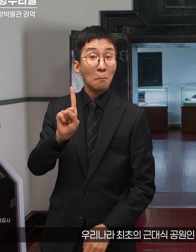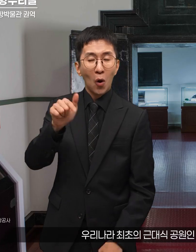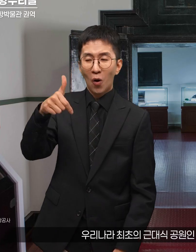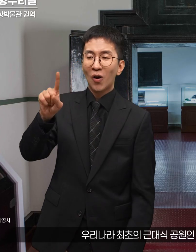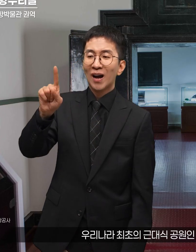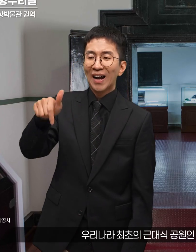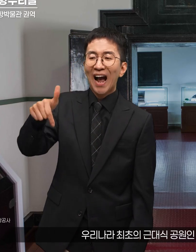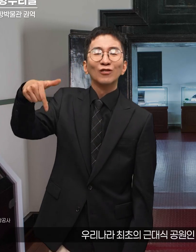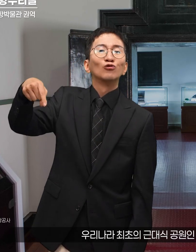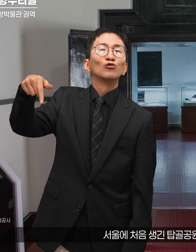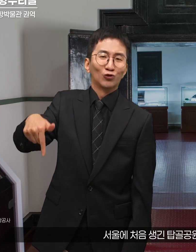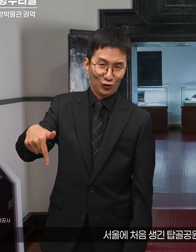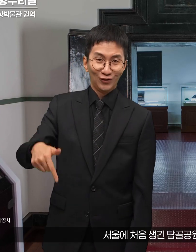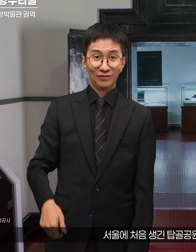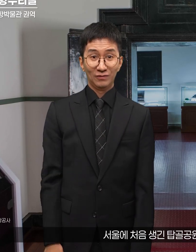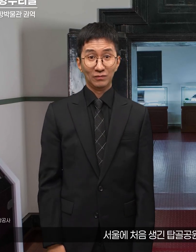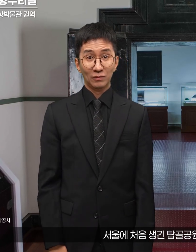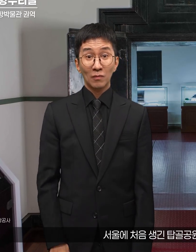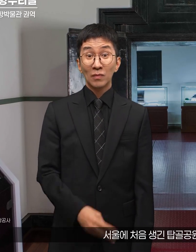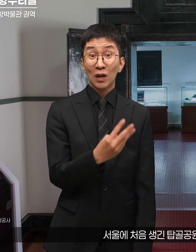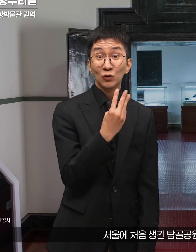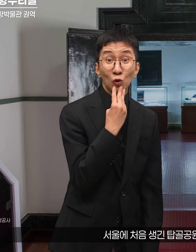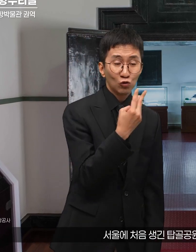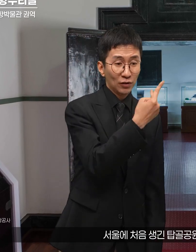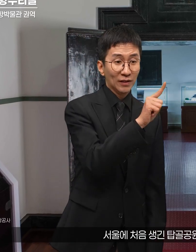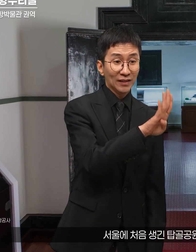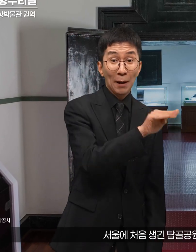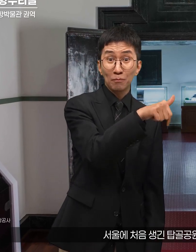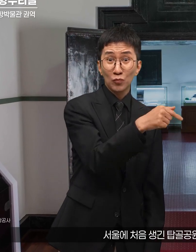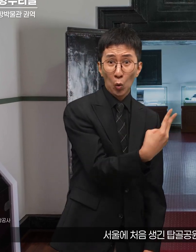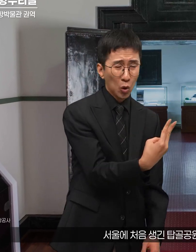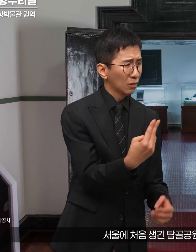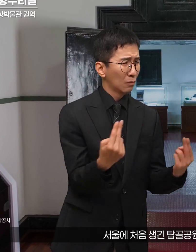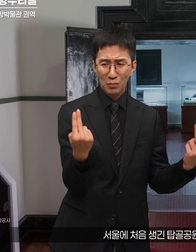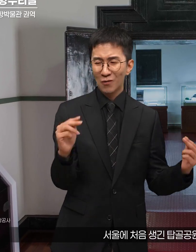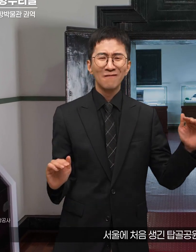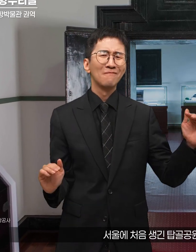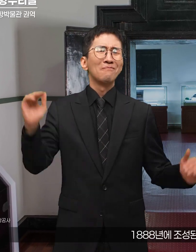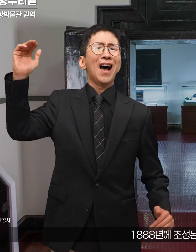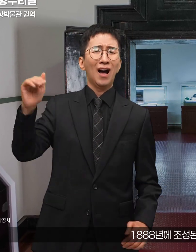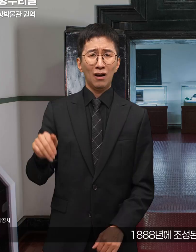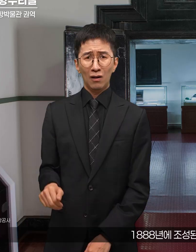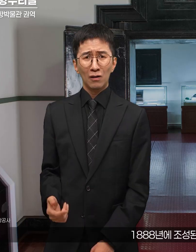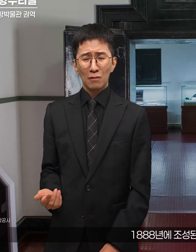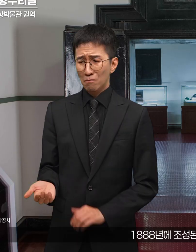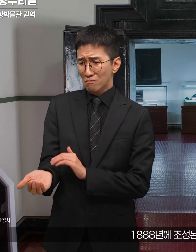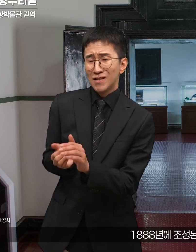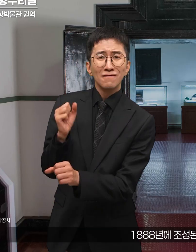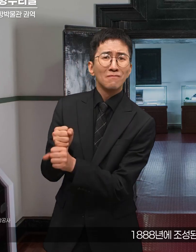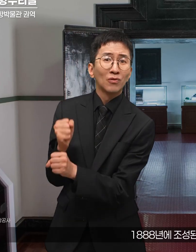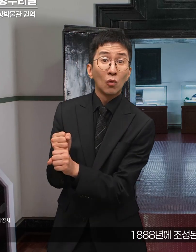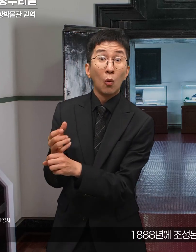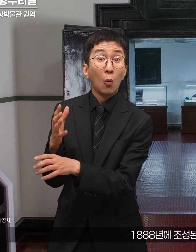있습니다. 서울에 처음 생긴 탑골공원보다 한참 앞선 1888년에 조성된